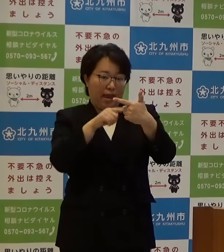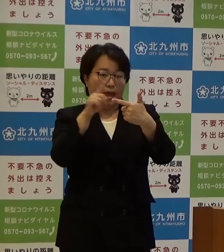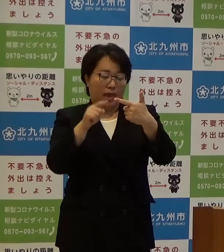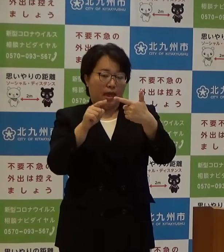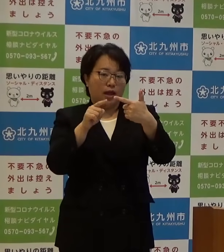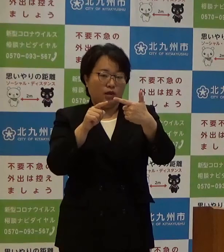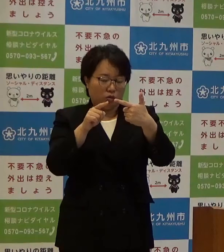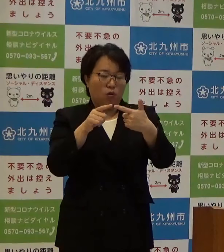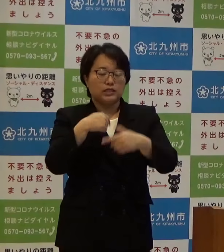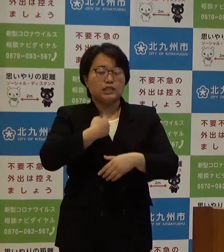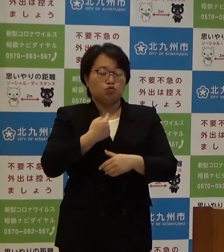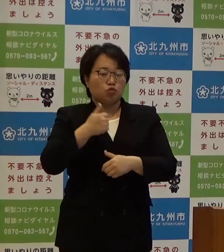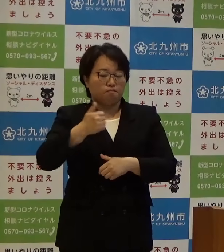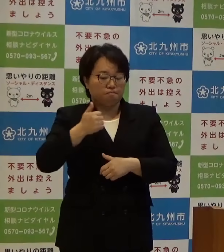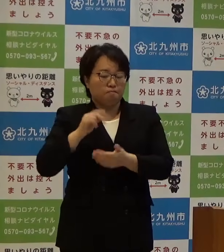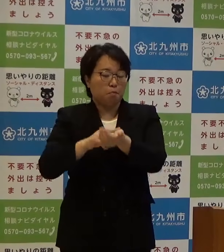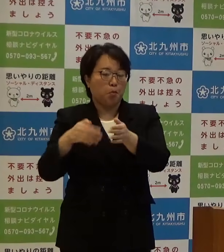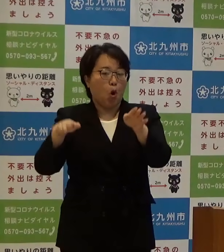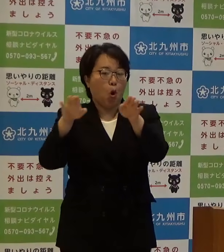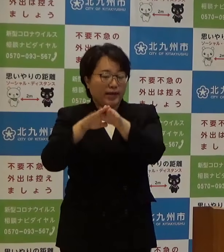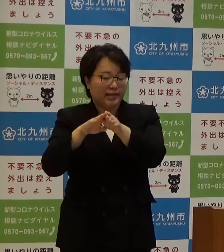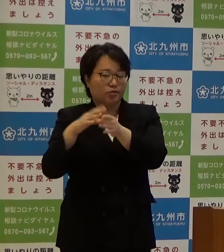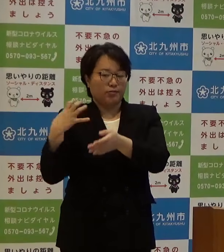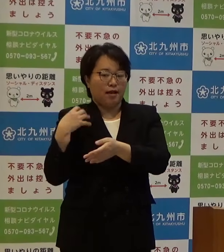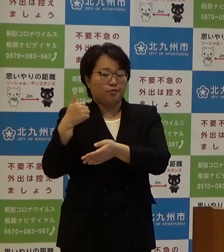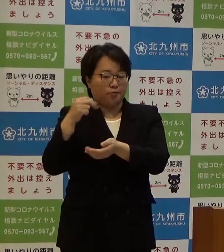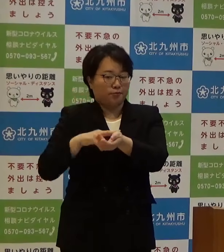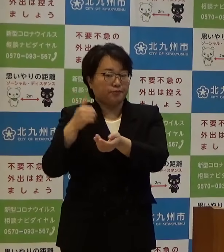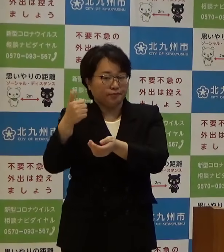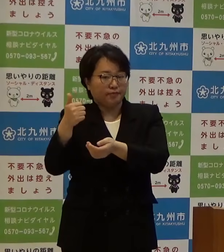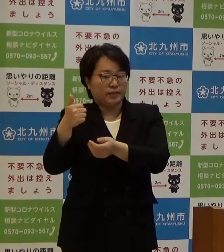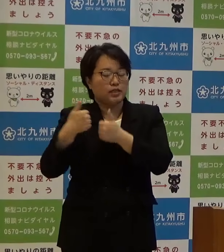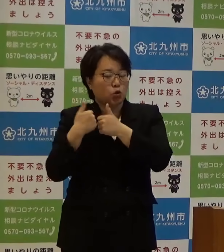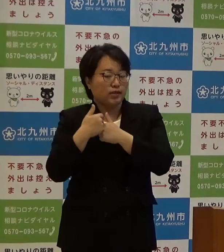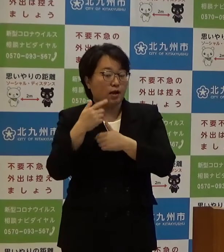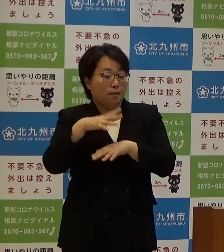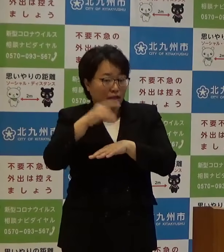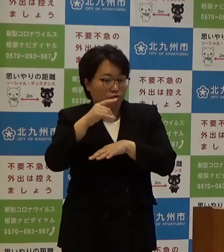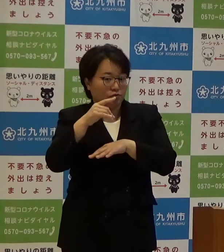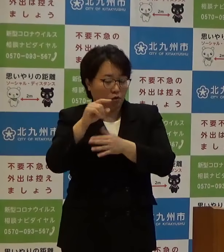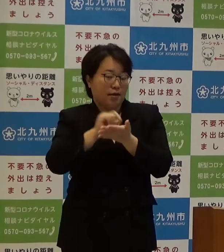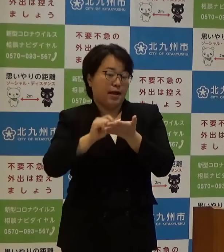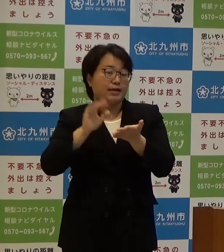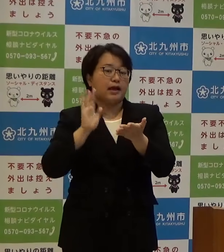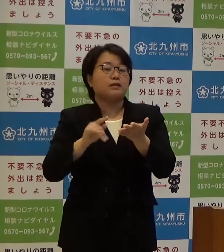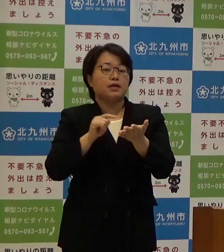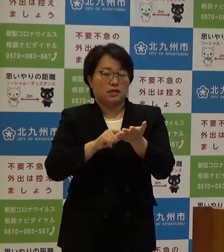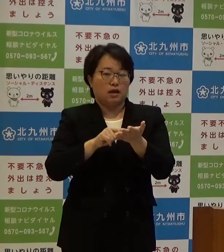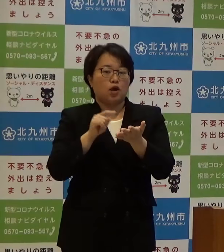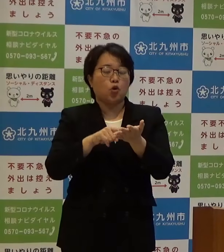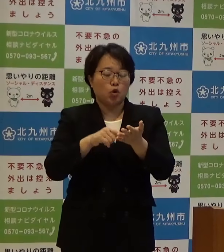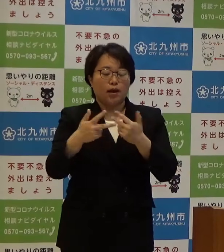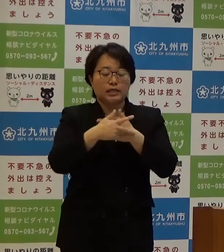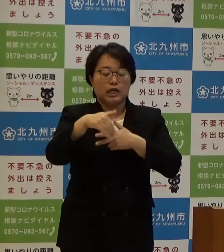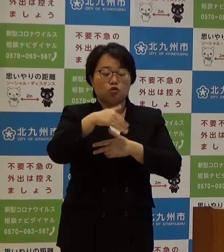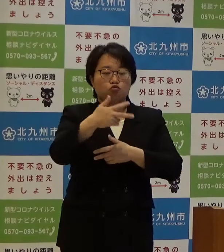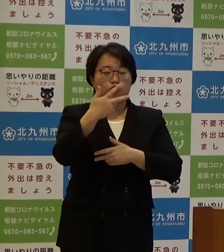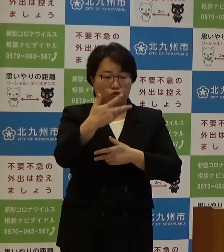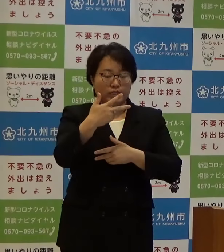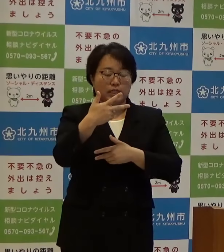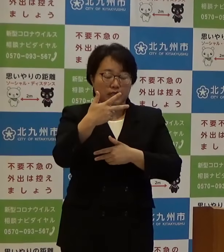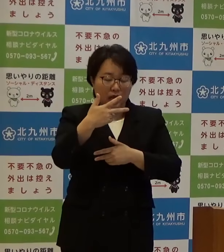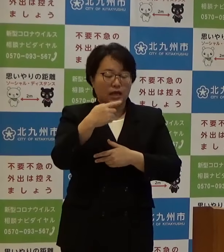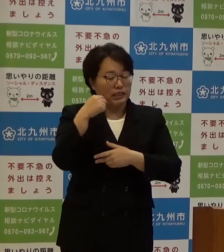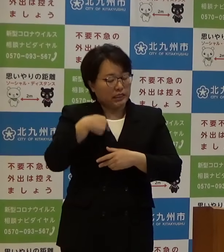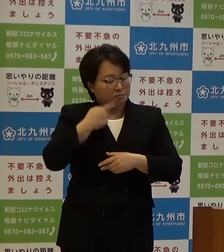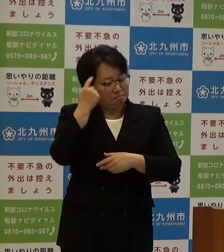電話をっていうところは、オンラインで診療をというようなところを少しアレンジしなりにアレンジされているのかなと思うんですが、